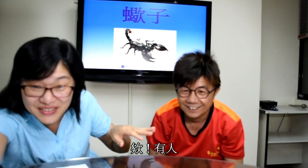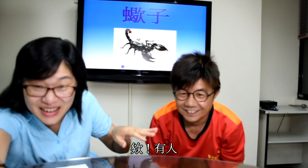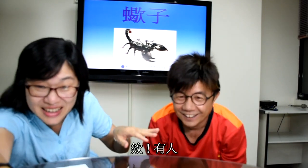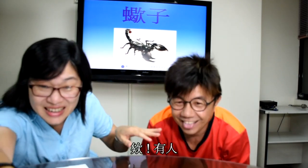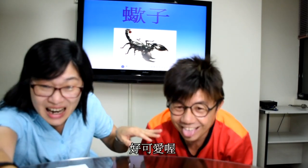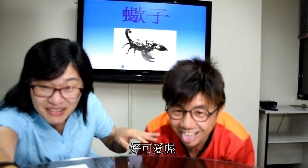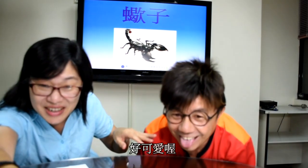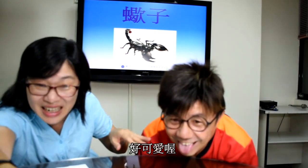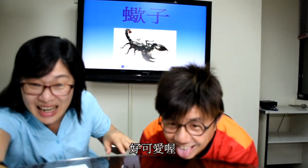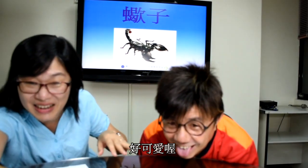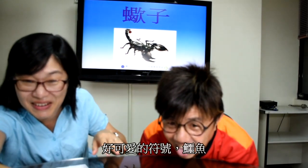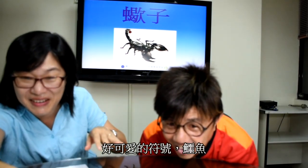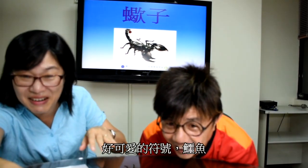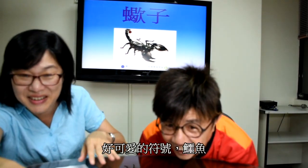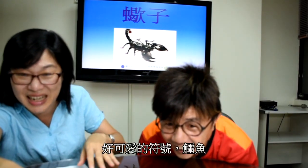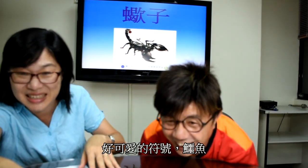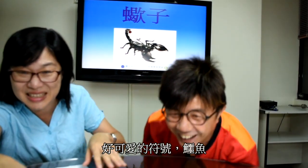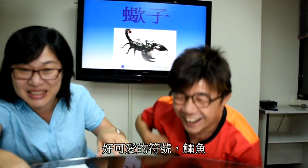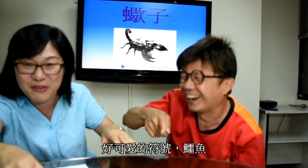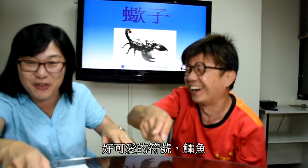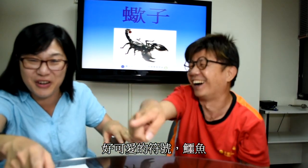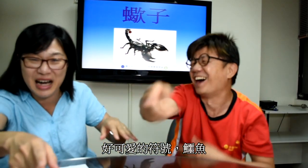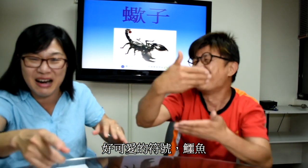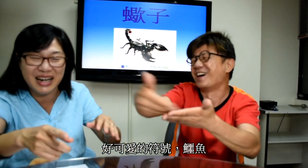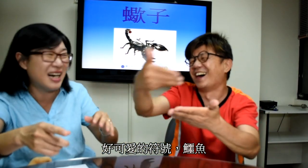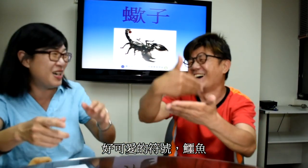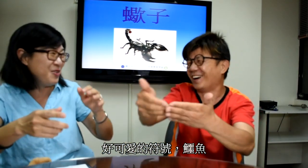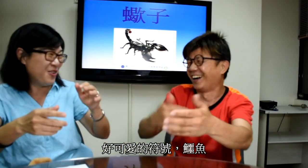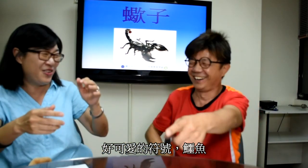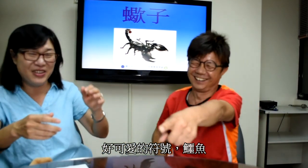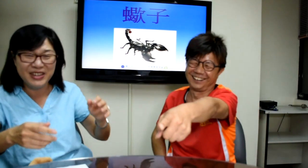有人，好可爱哦，好可爱的五号鳄鱼，